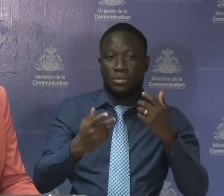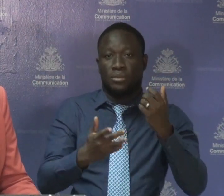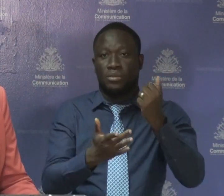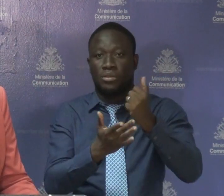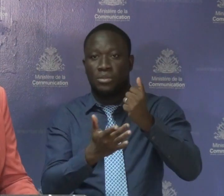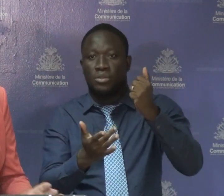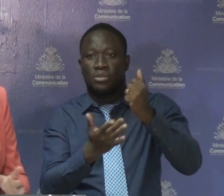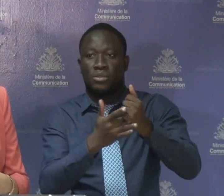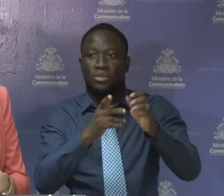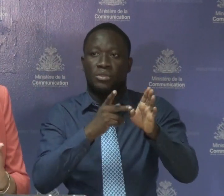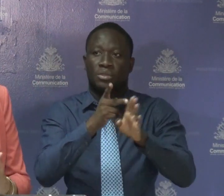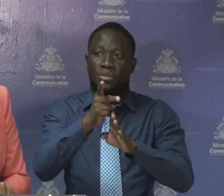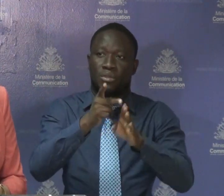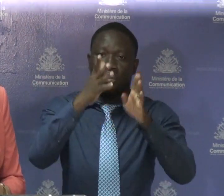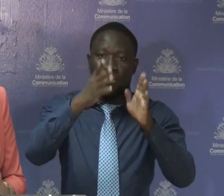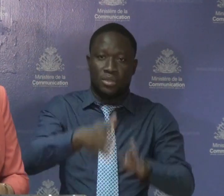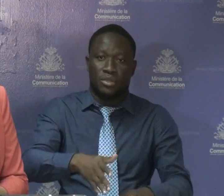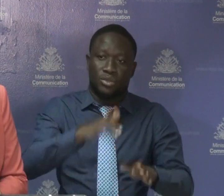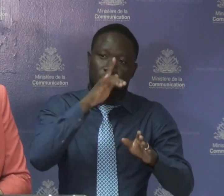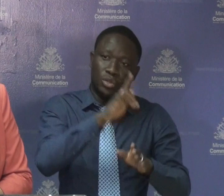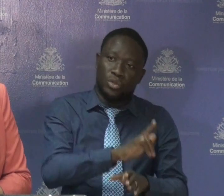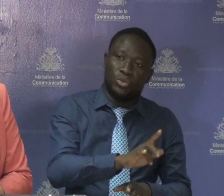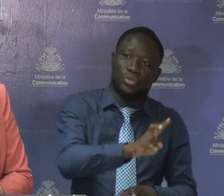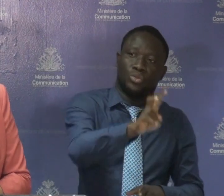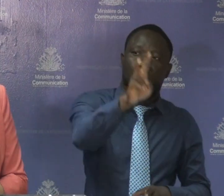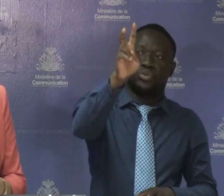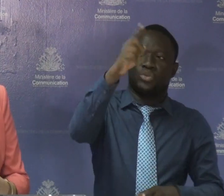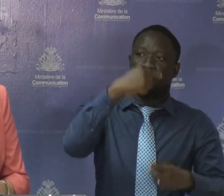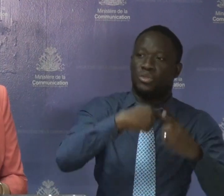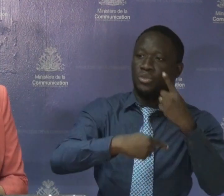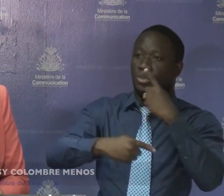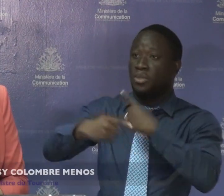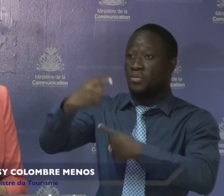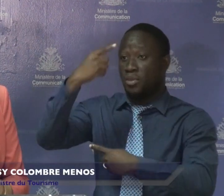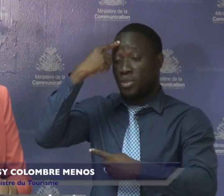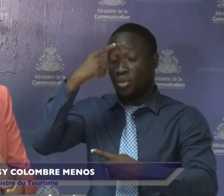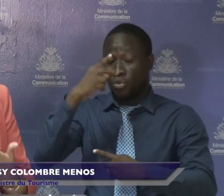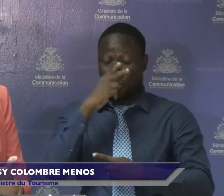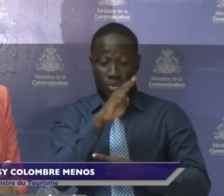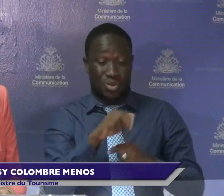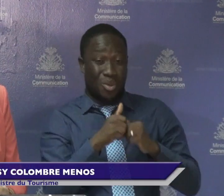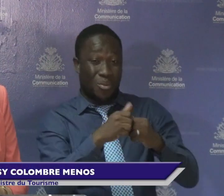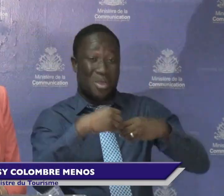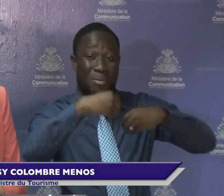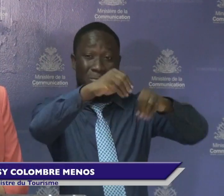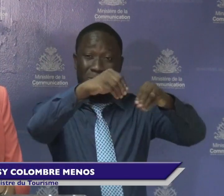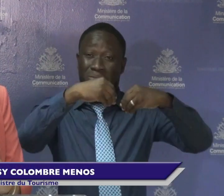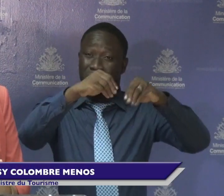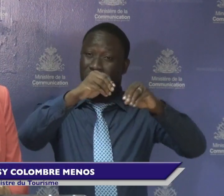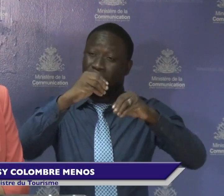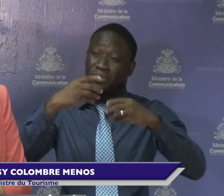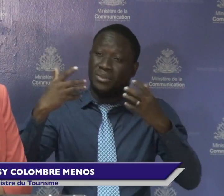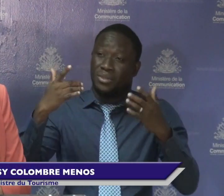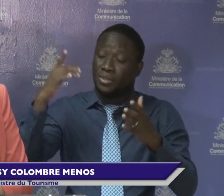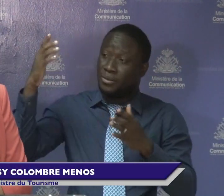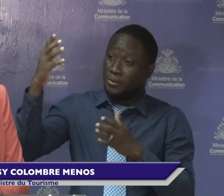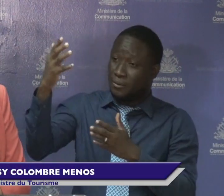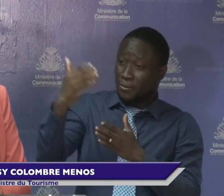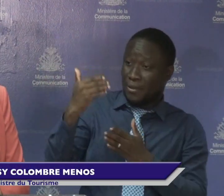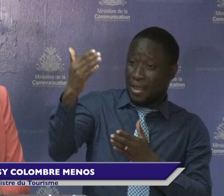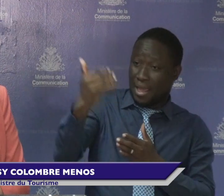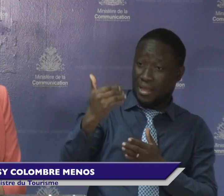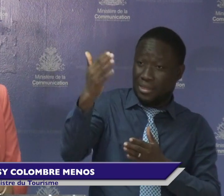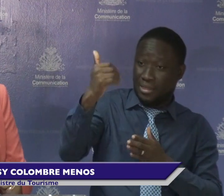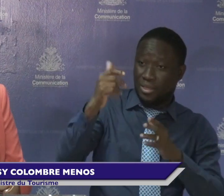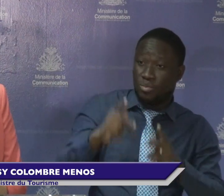et des agences de voyage qui étaient venus. Et ils ont même qui étaient venus pour être capables de vendre des destinations, être capables de mieux attirer les gens qui peuvent venir